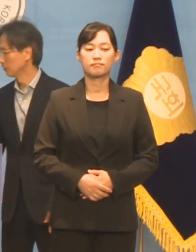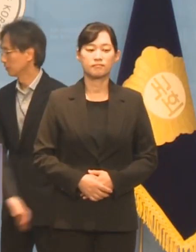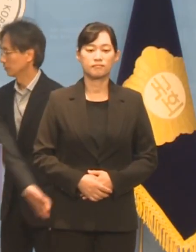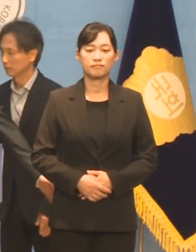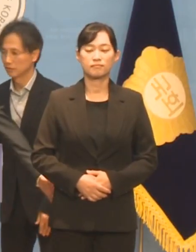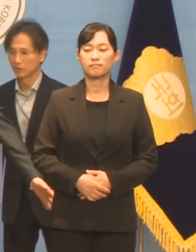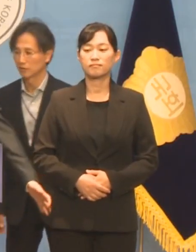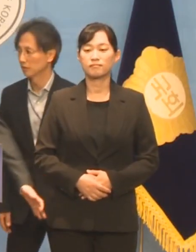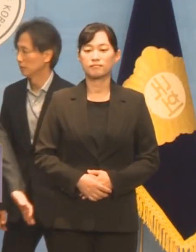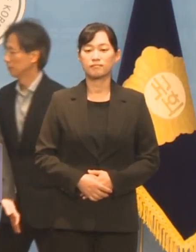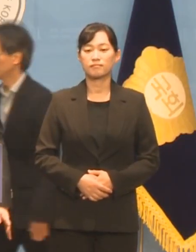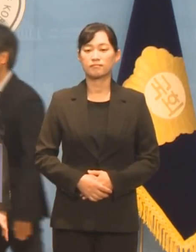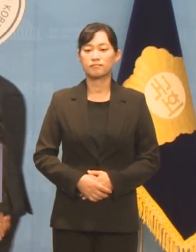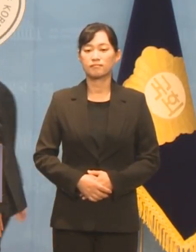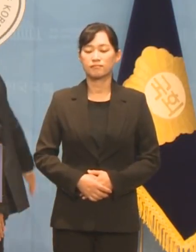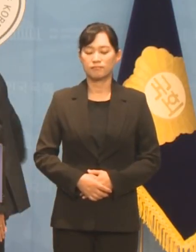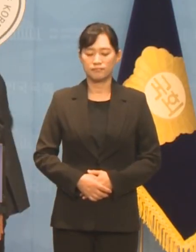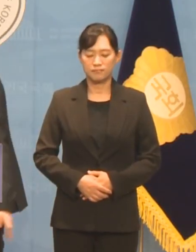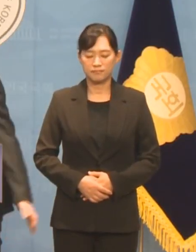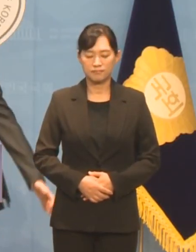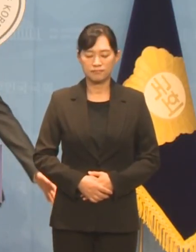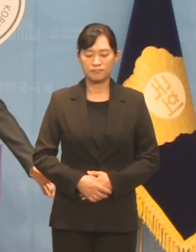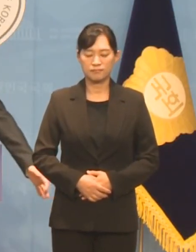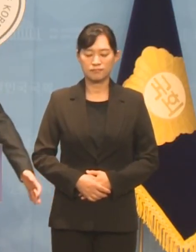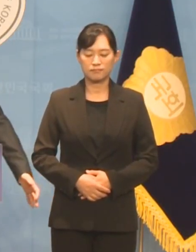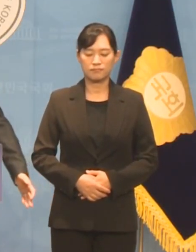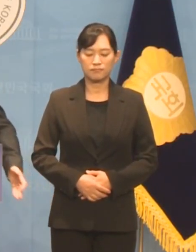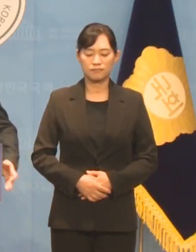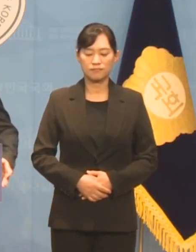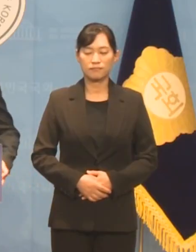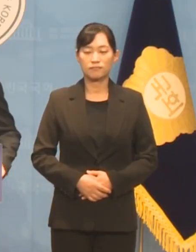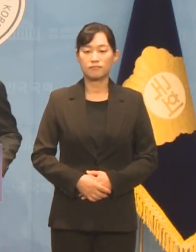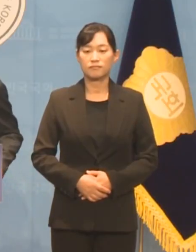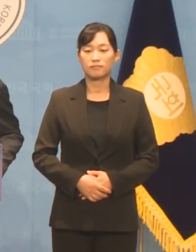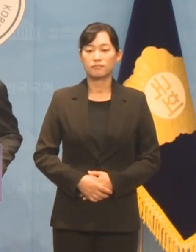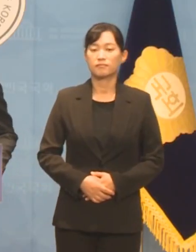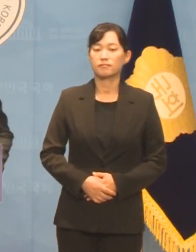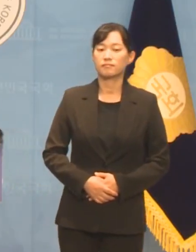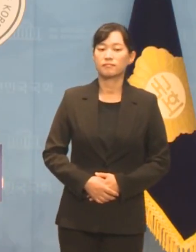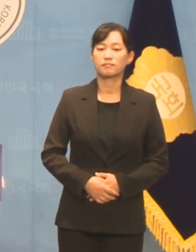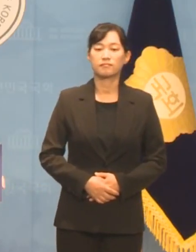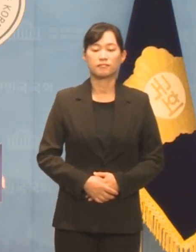안 되겠네. 이쪽으로 오시면 낫겠네. 예, 저기 좀 수화를 하고 있어서.